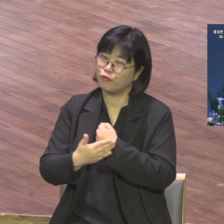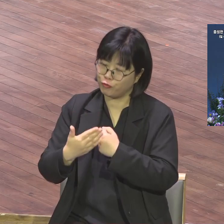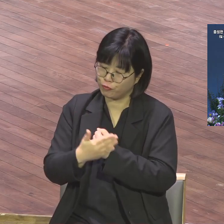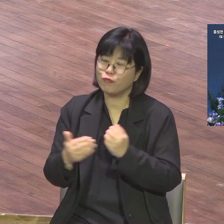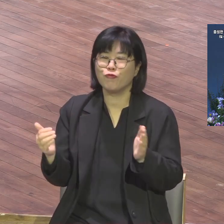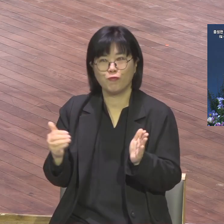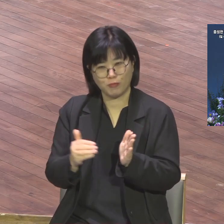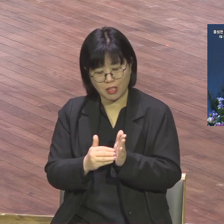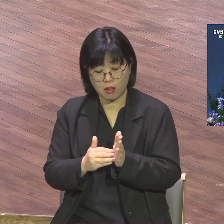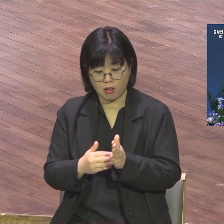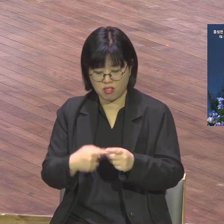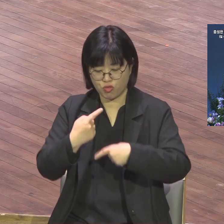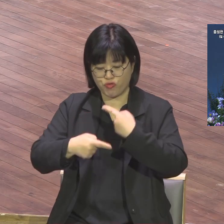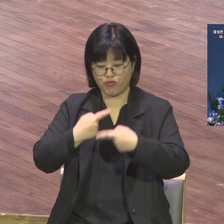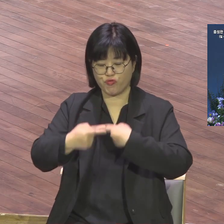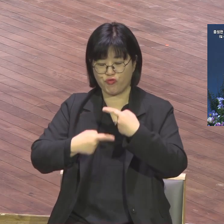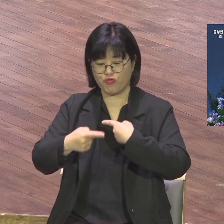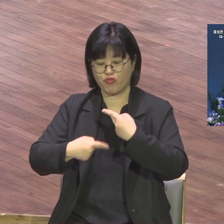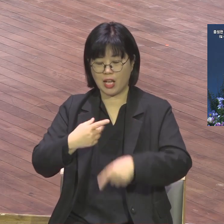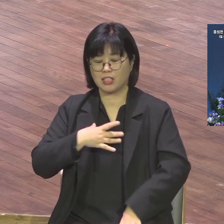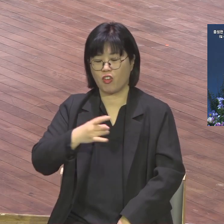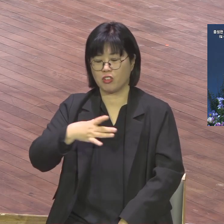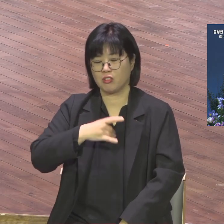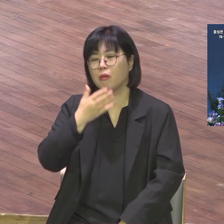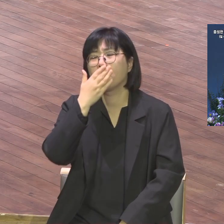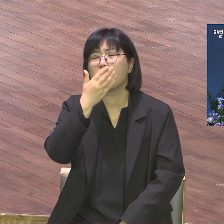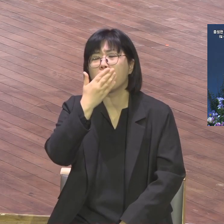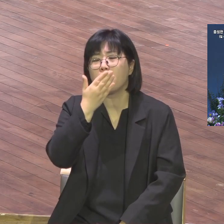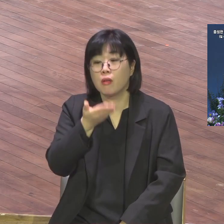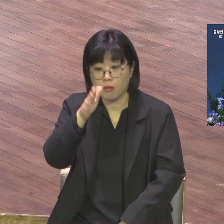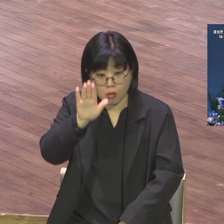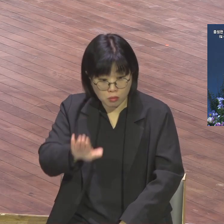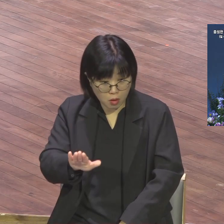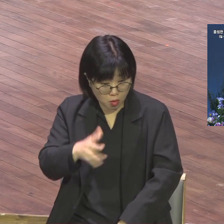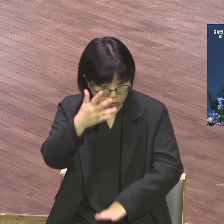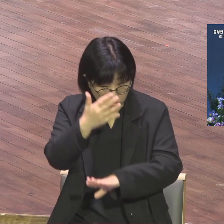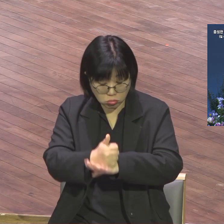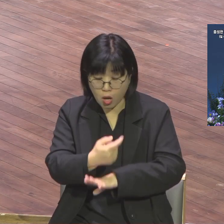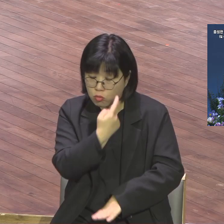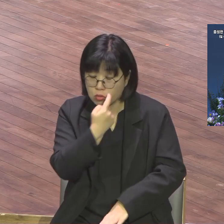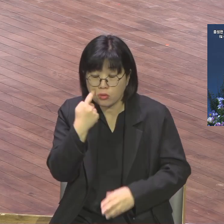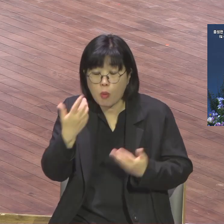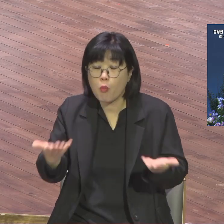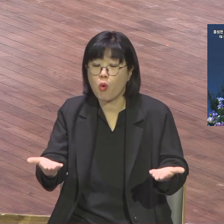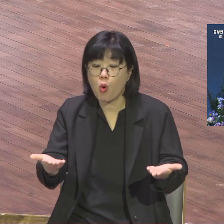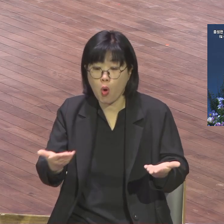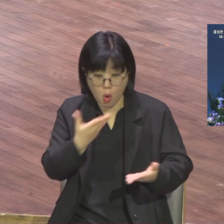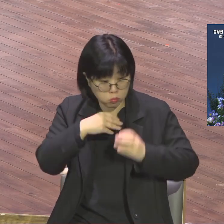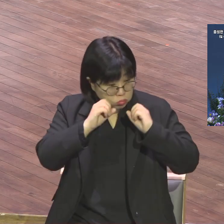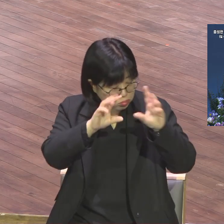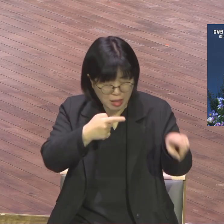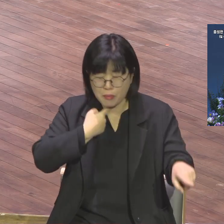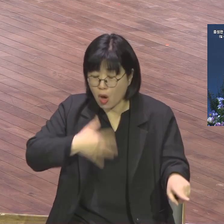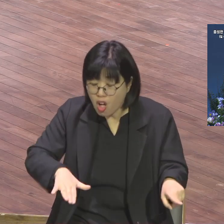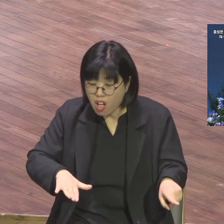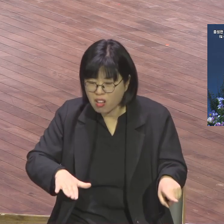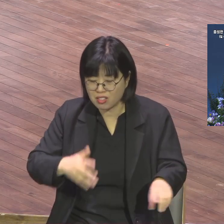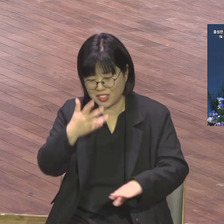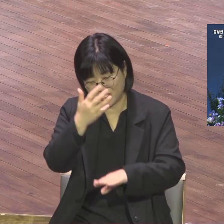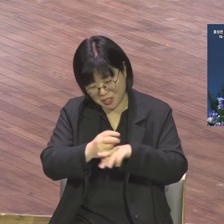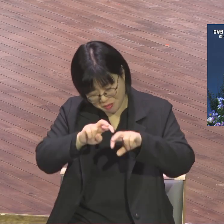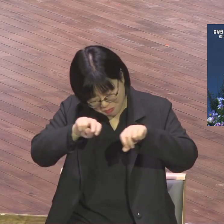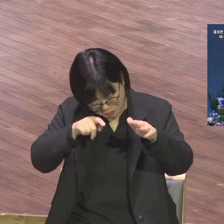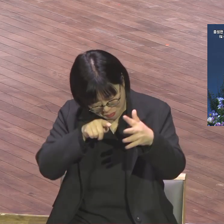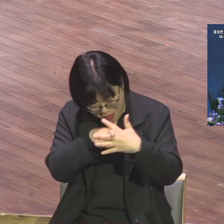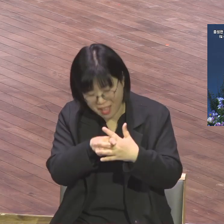실제로는 뻥이야. 증거 열매가 없어요. 증거 열매가 없다고. 여러분 이거 속으면 안 됩니다.